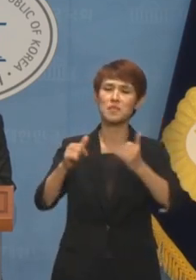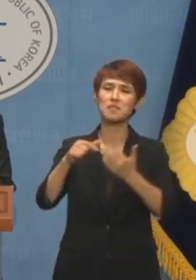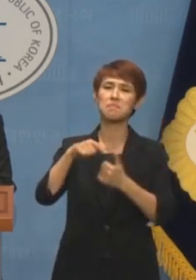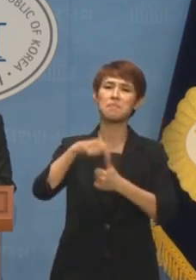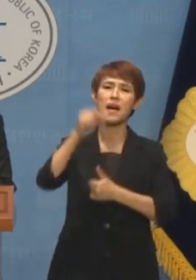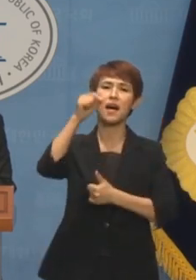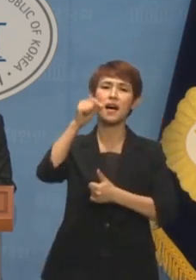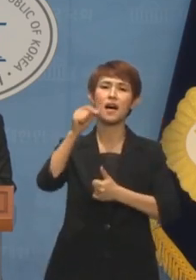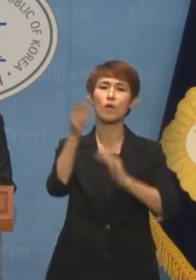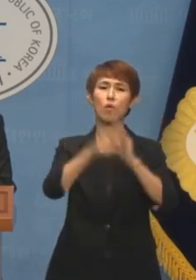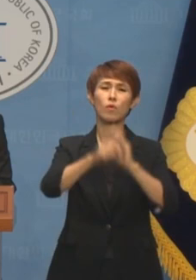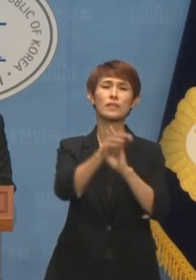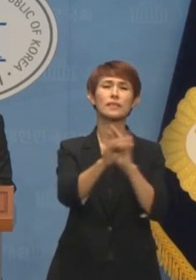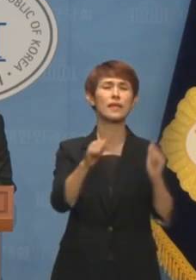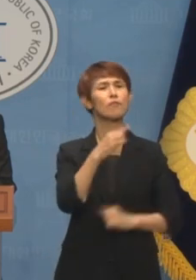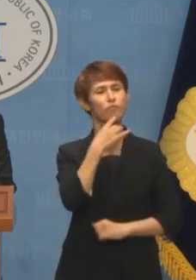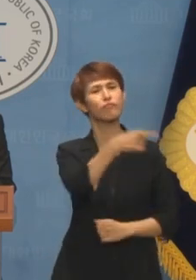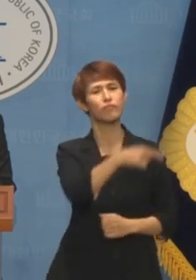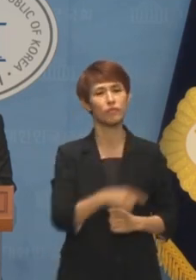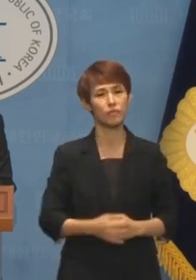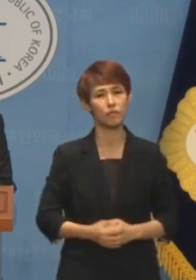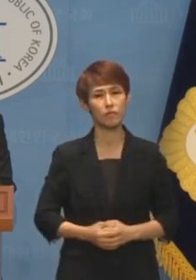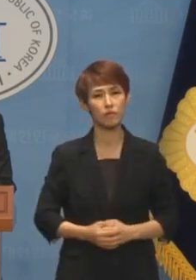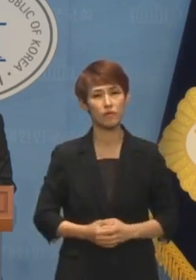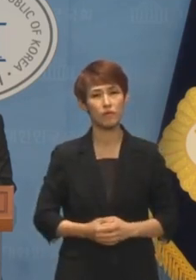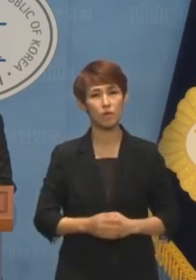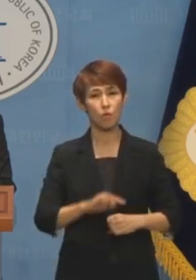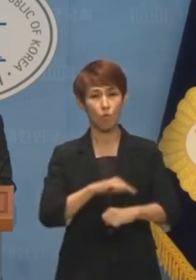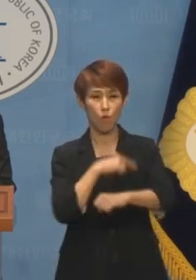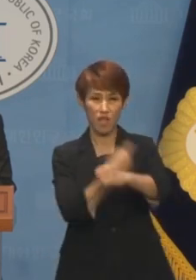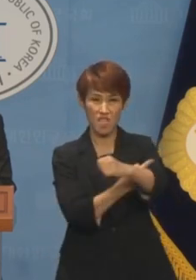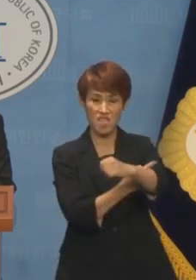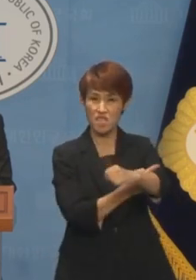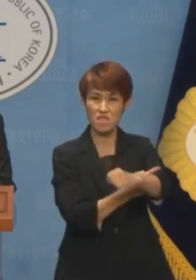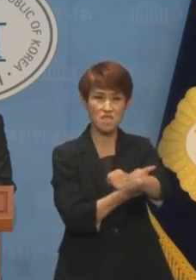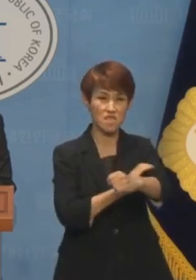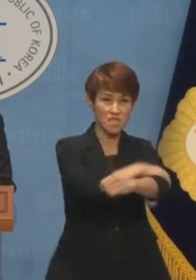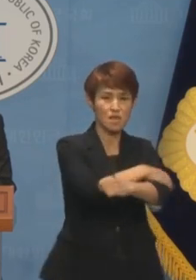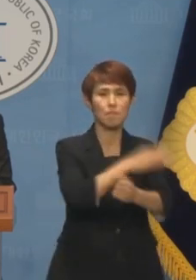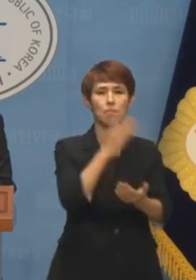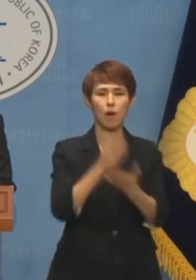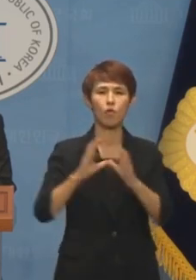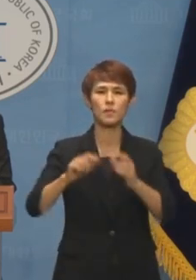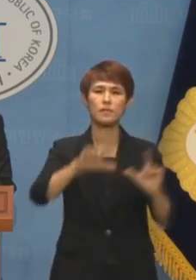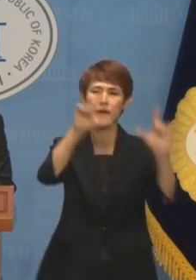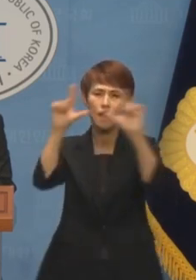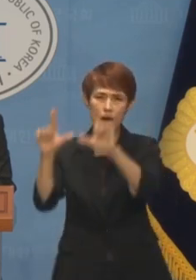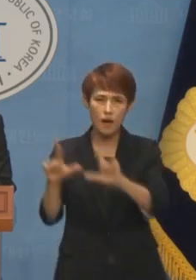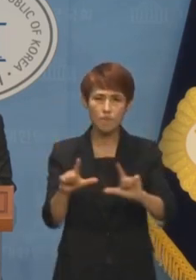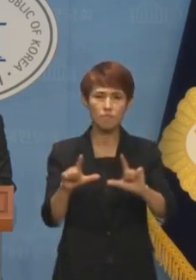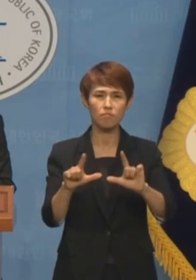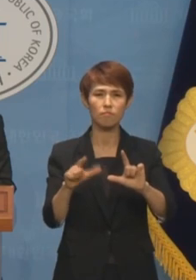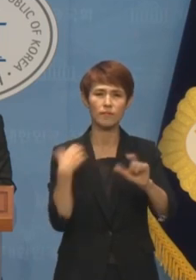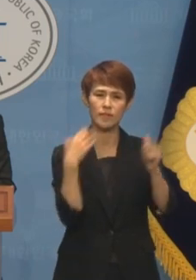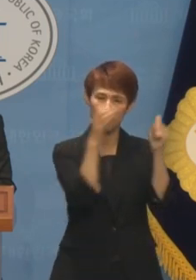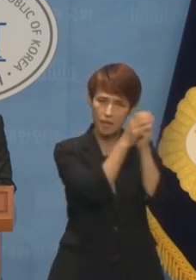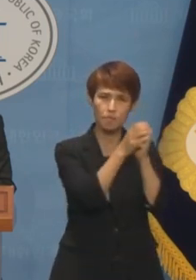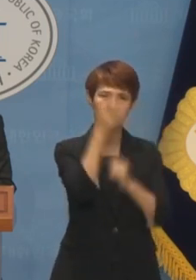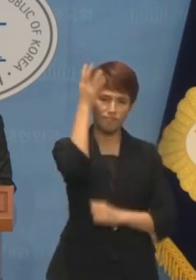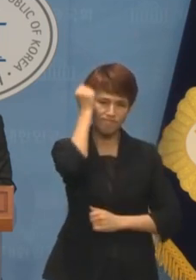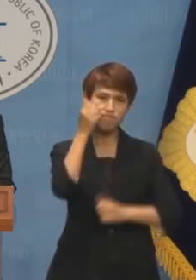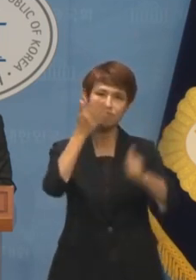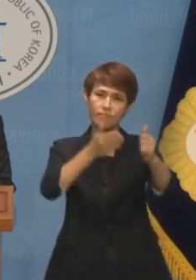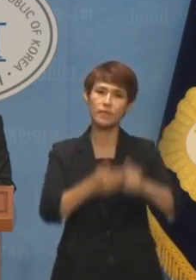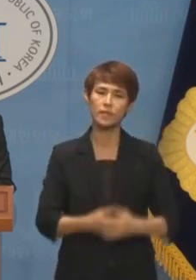선출한 공직자에 불과하며 권위를 지키는 것이 아니라 국민의 삶을 지키는 것이 본분임을 유념하기